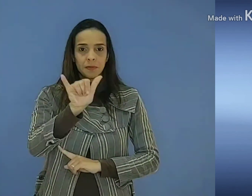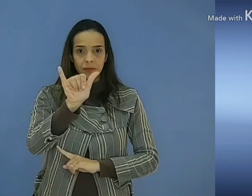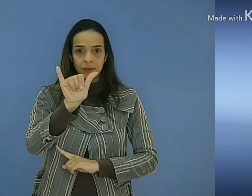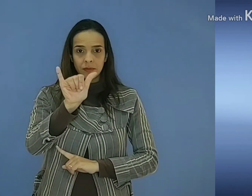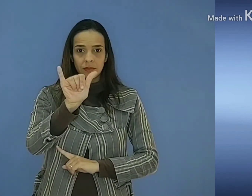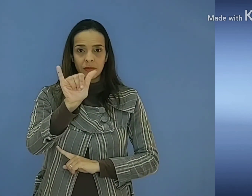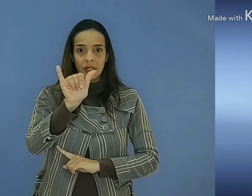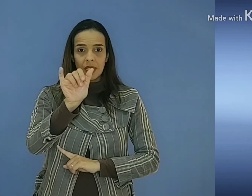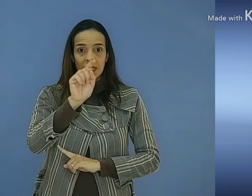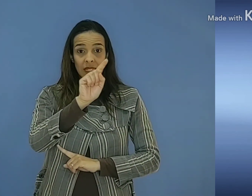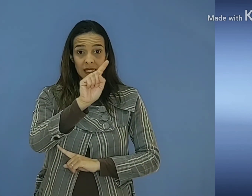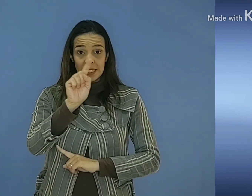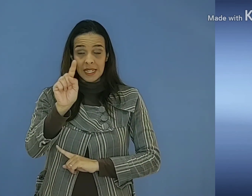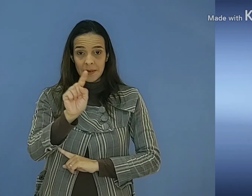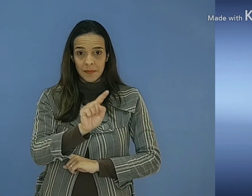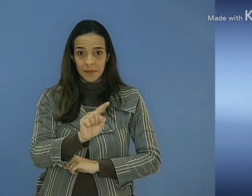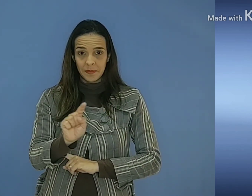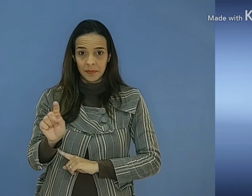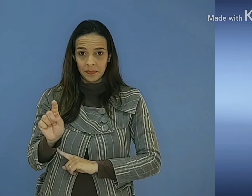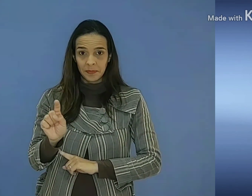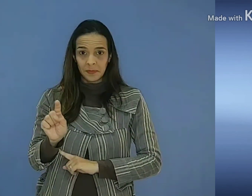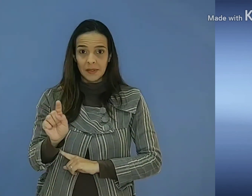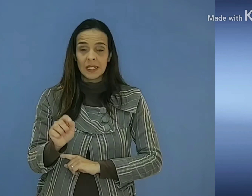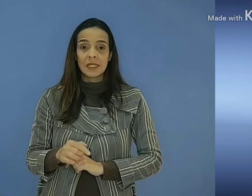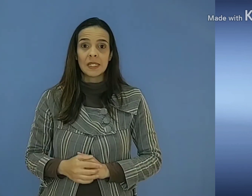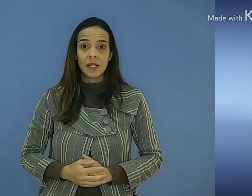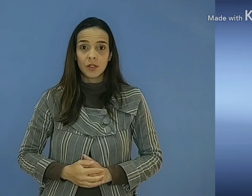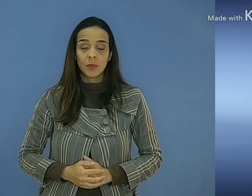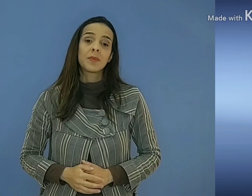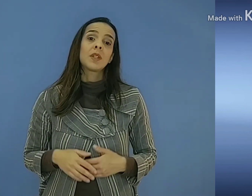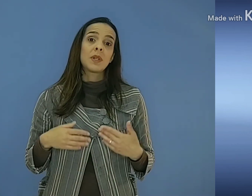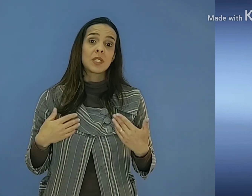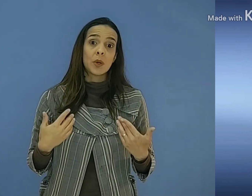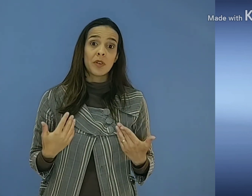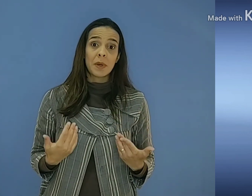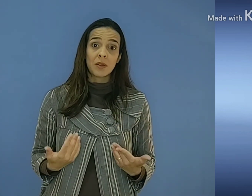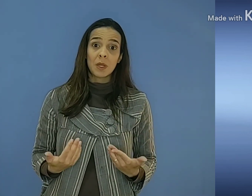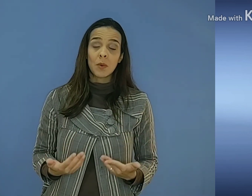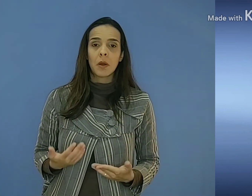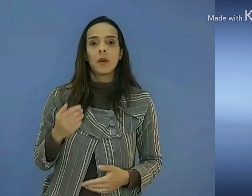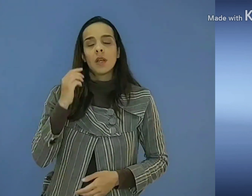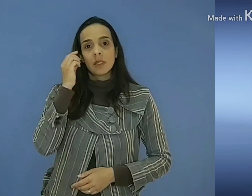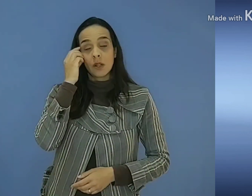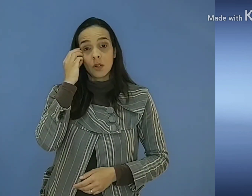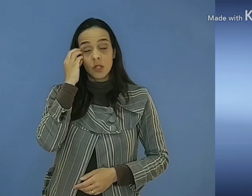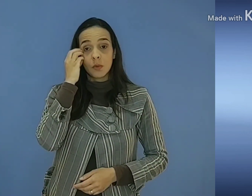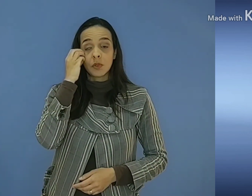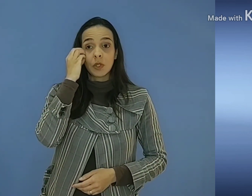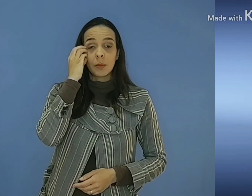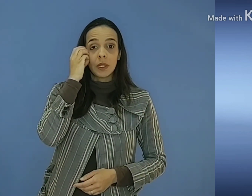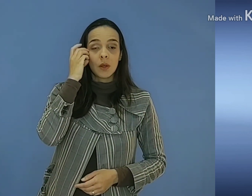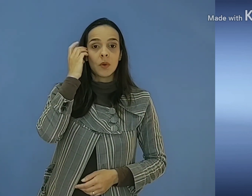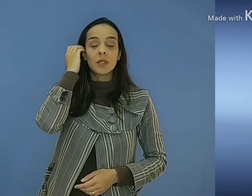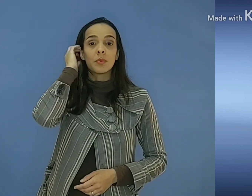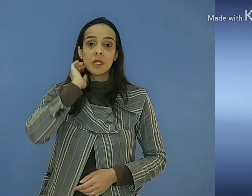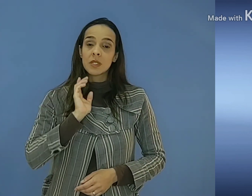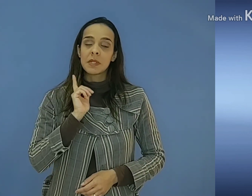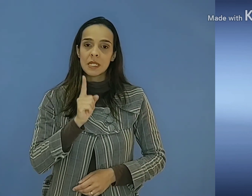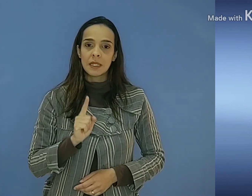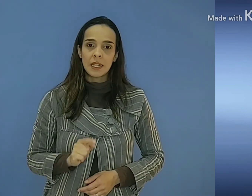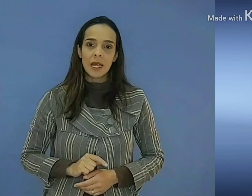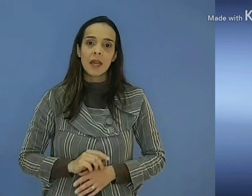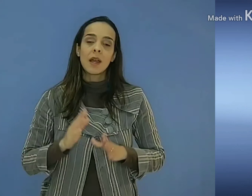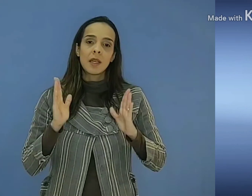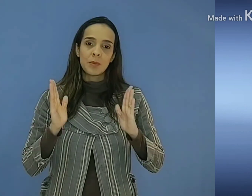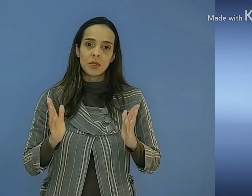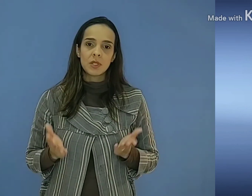Y, Z, certo? Então, esse é o alfabeto manual. Então, nossa, professora, é muita coisa, por isso